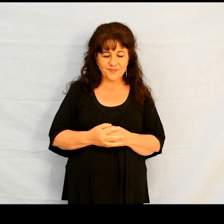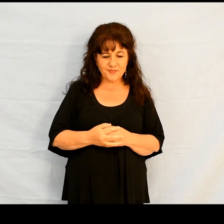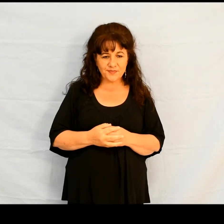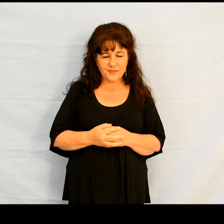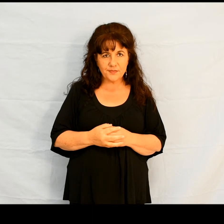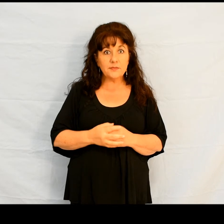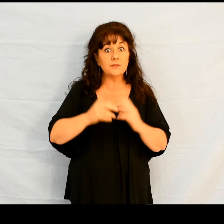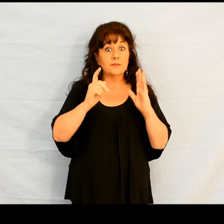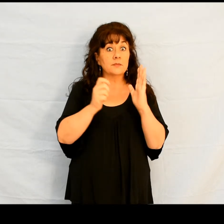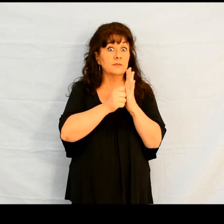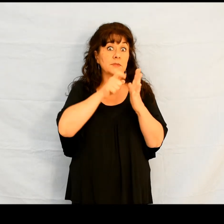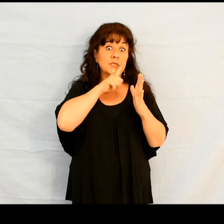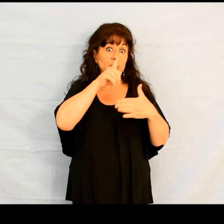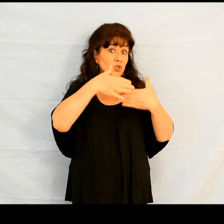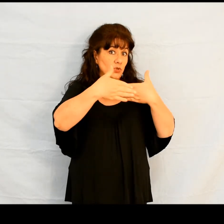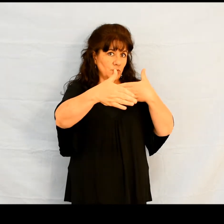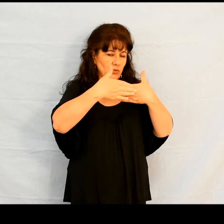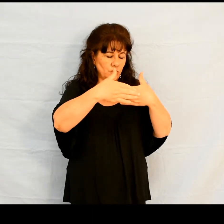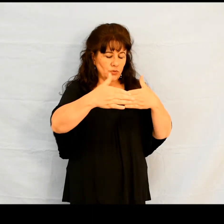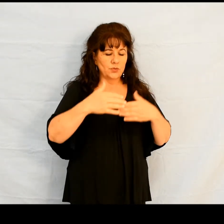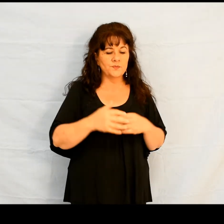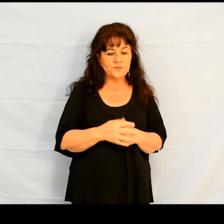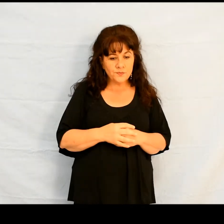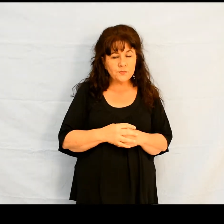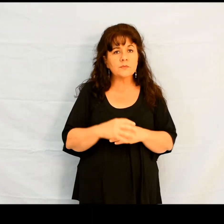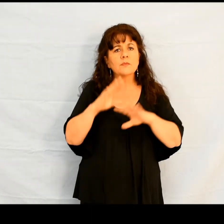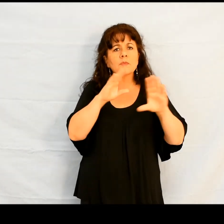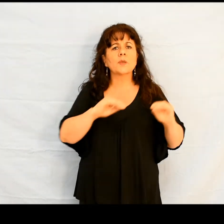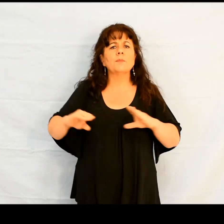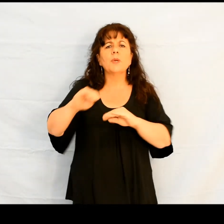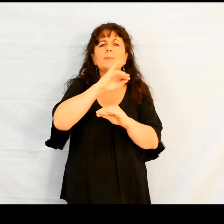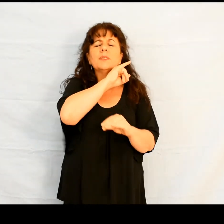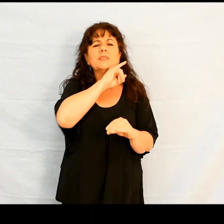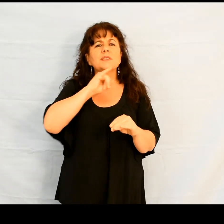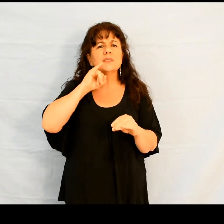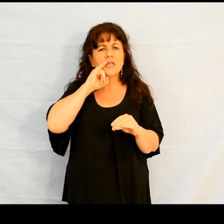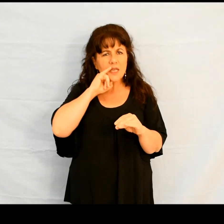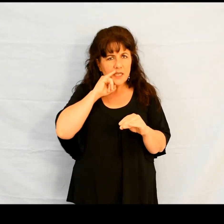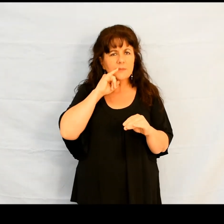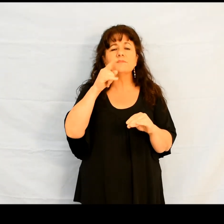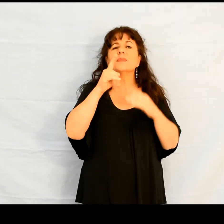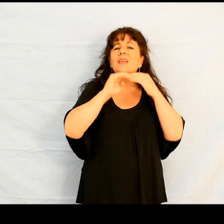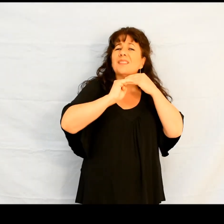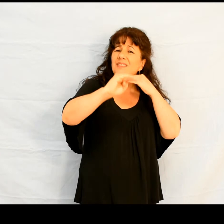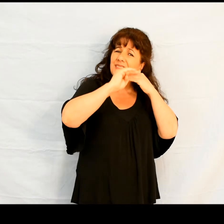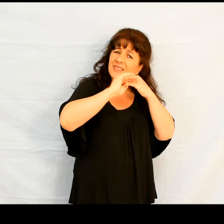En ces jours-là, le peuple d'Israël marchait à travers le désert.